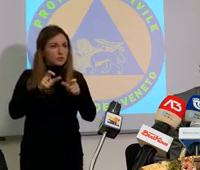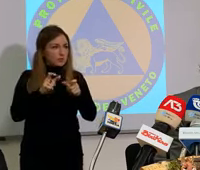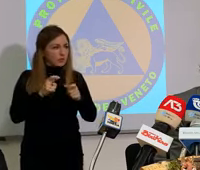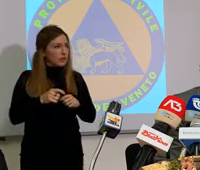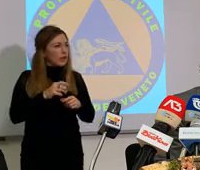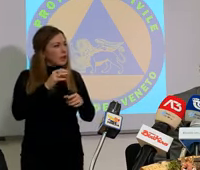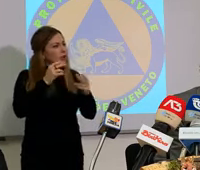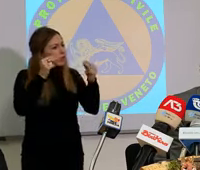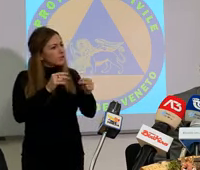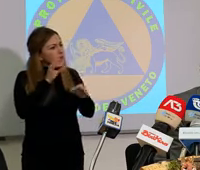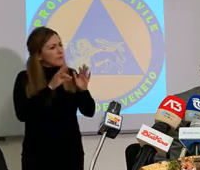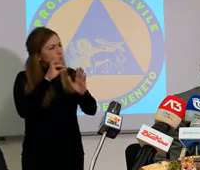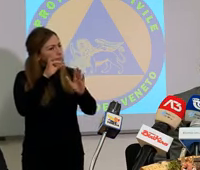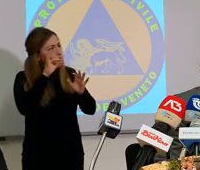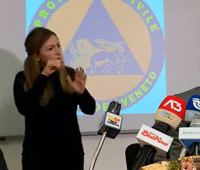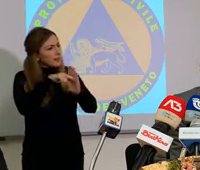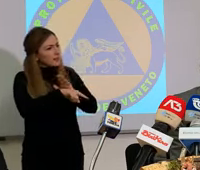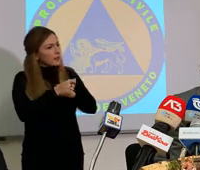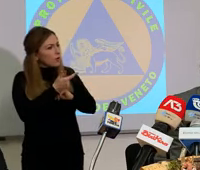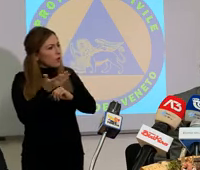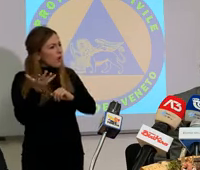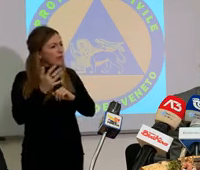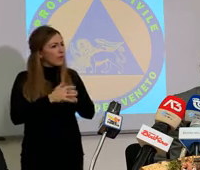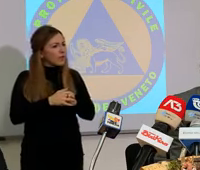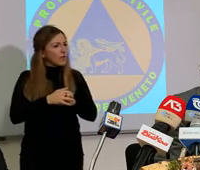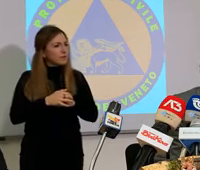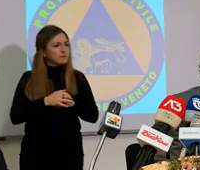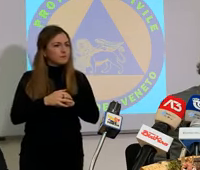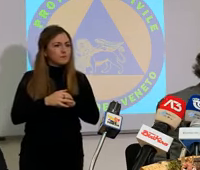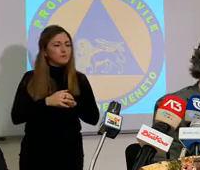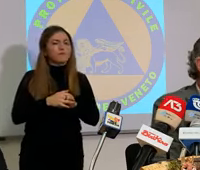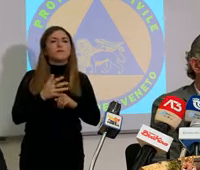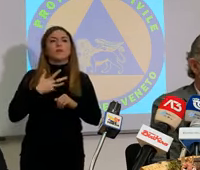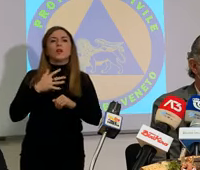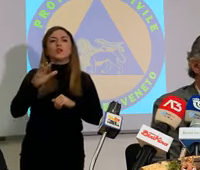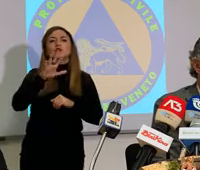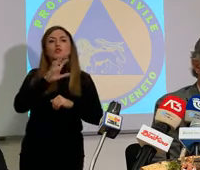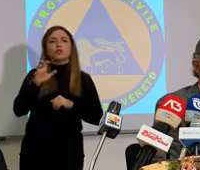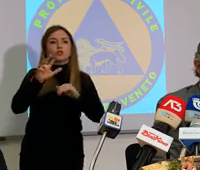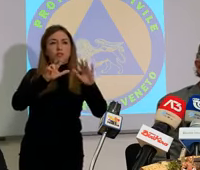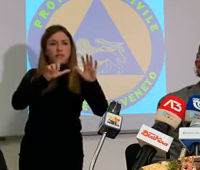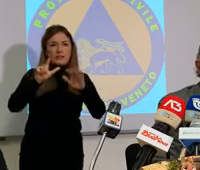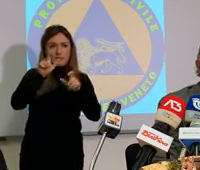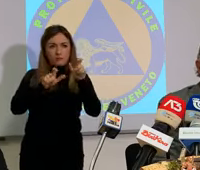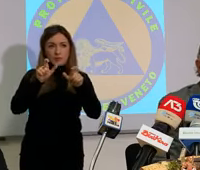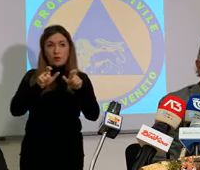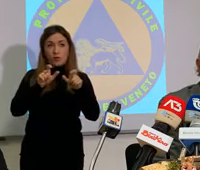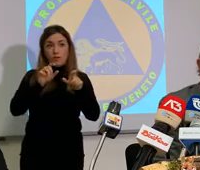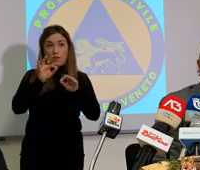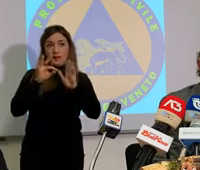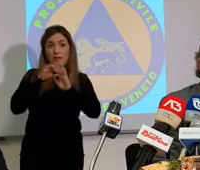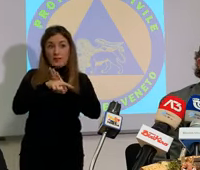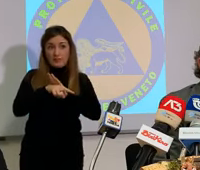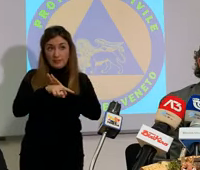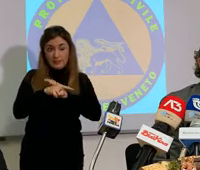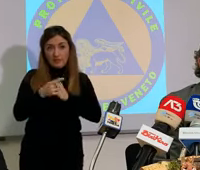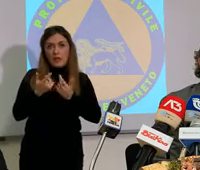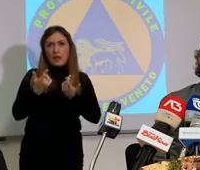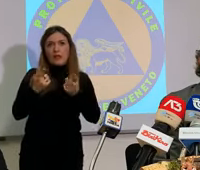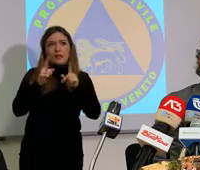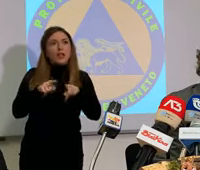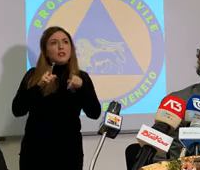oggi 500 abbiamo 587 persone terapia intensiva in una regione che mediamente